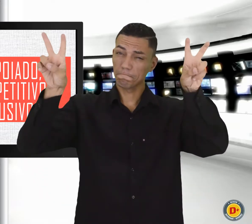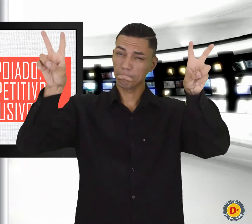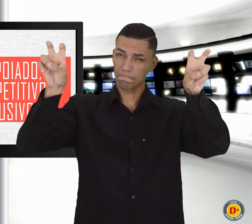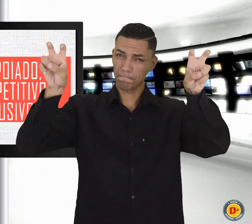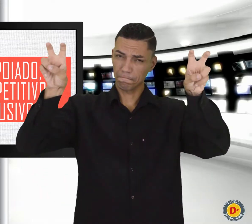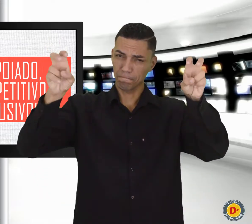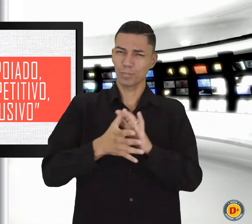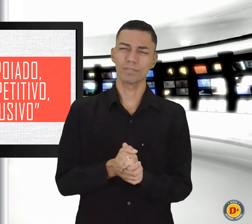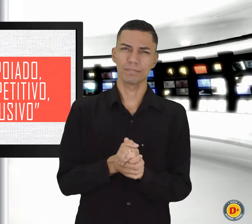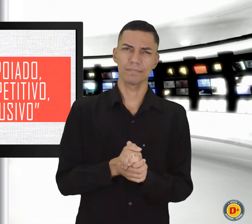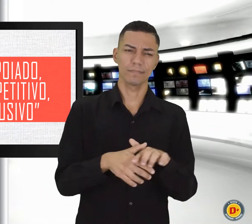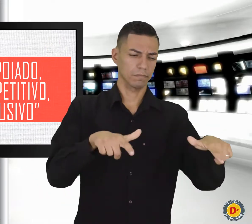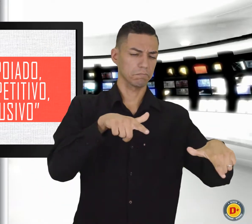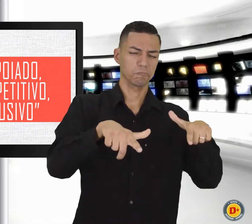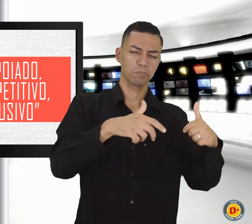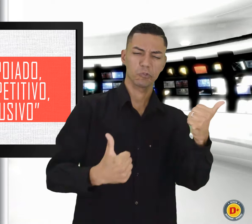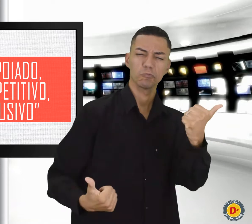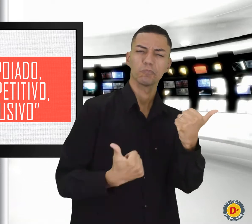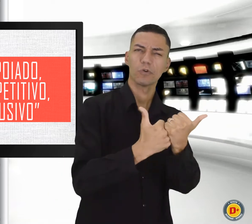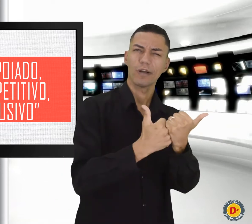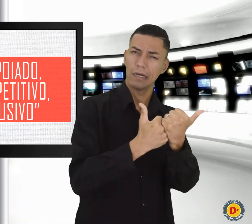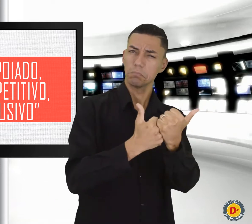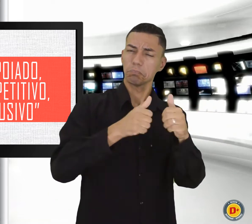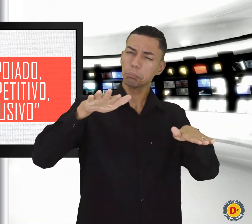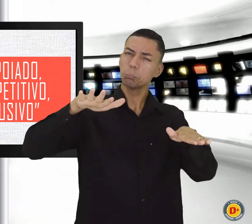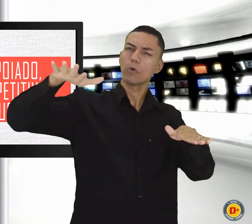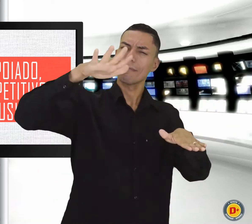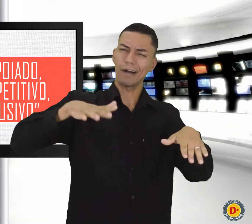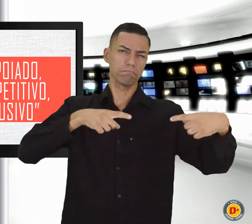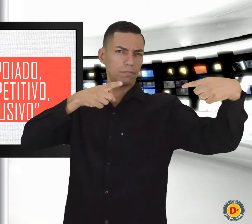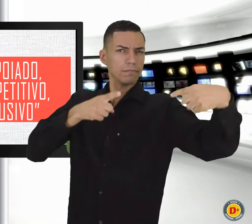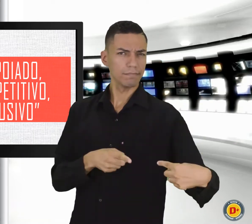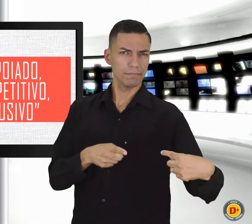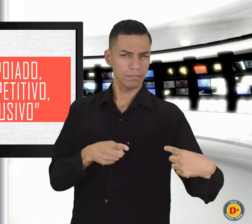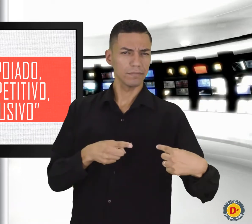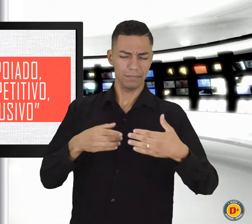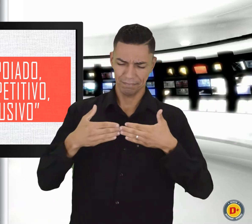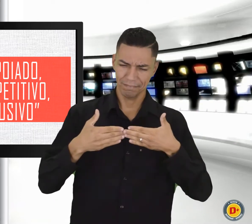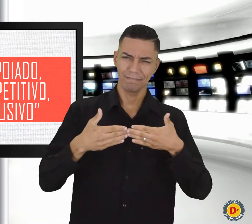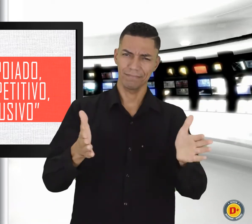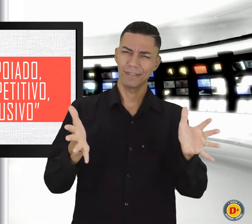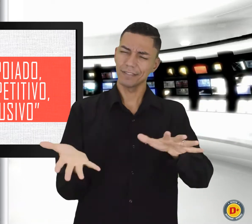Entrevista. O emprego apoiado é formal, competitivo, aberto